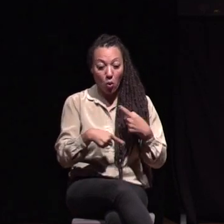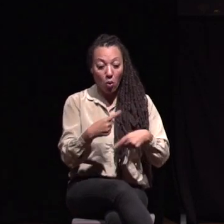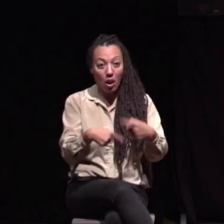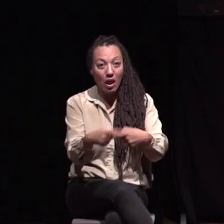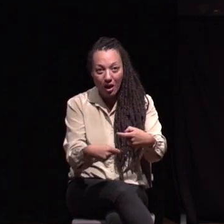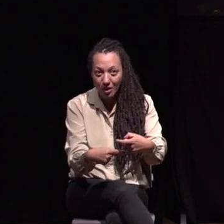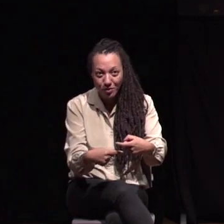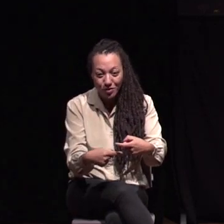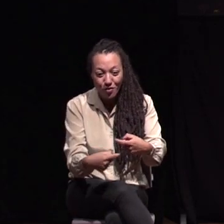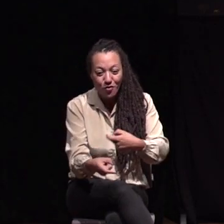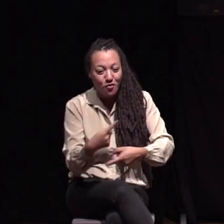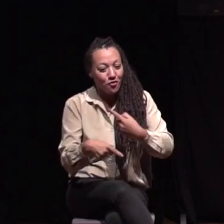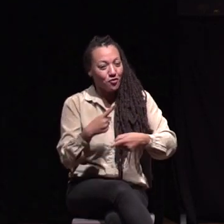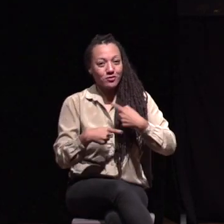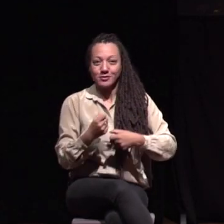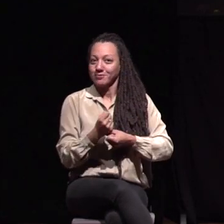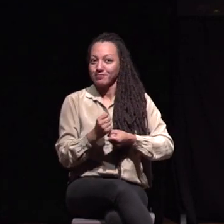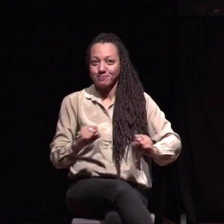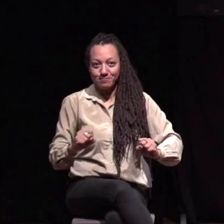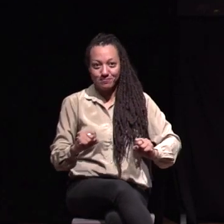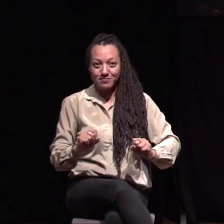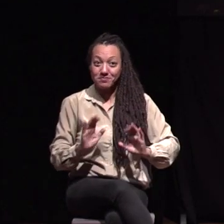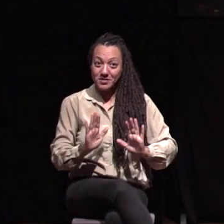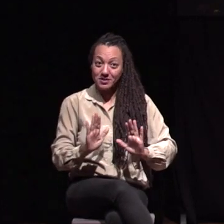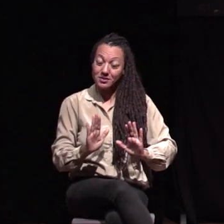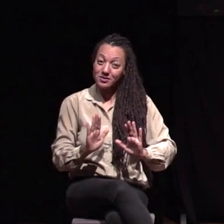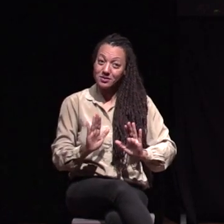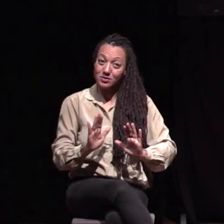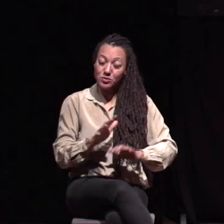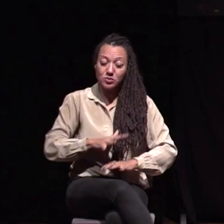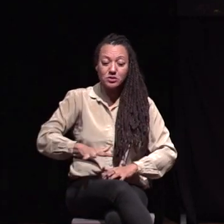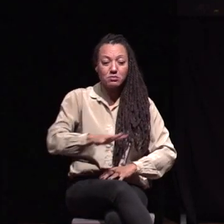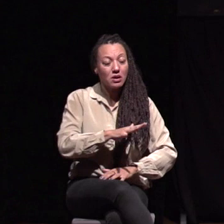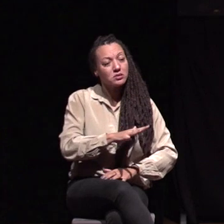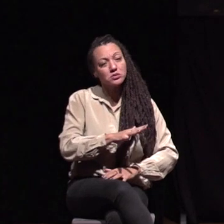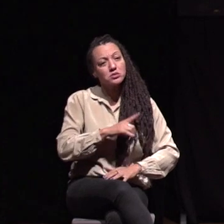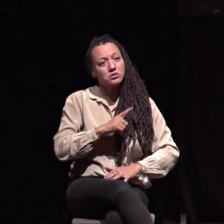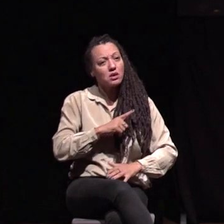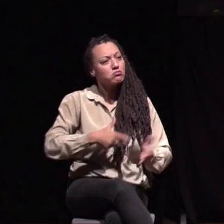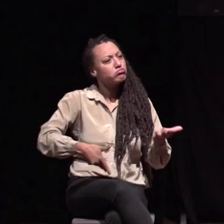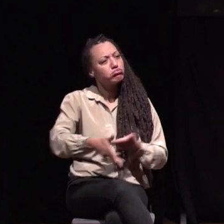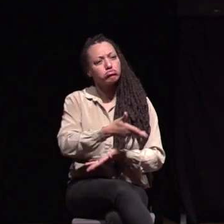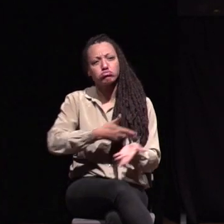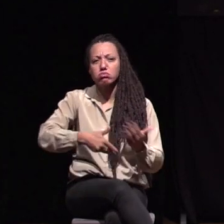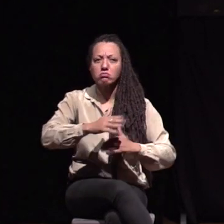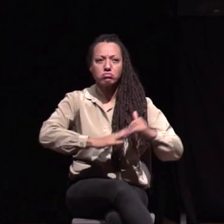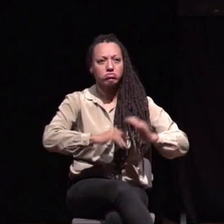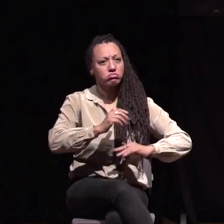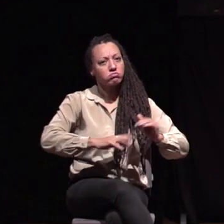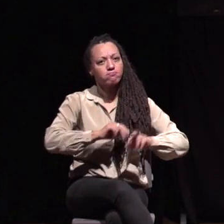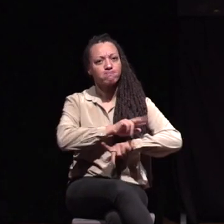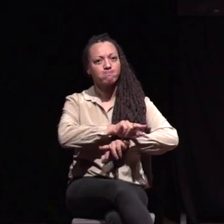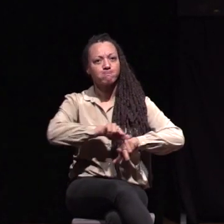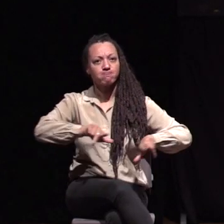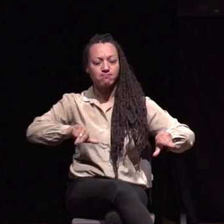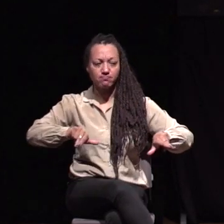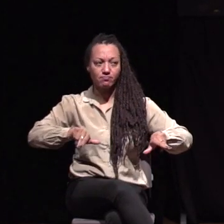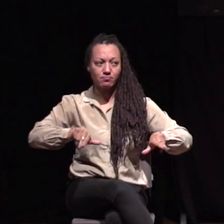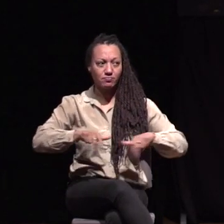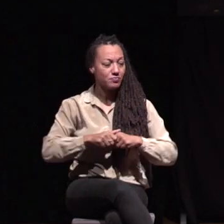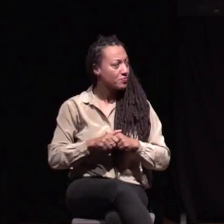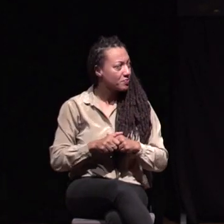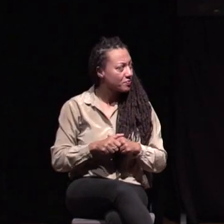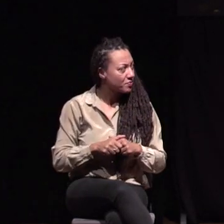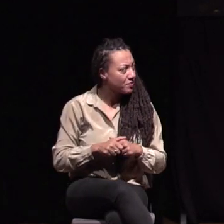acho que a resposta é que o espaço é dinâmico, não só a estrutura dinâmica, mas o espaço dinâmico. E ele tem que dar lugar,